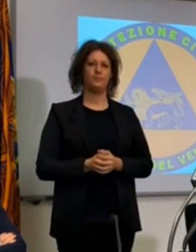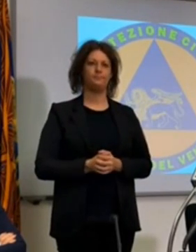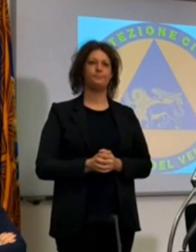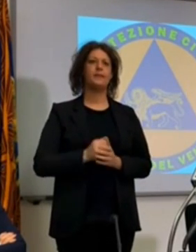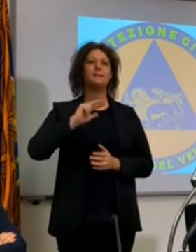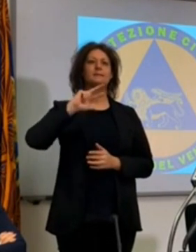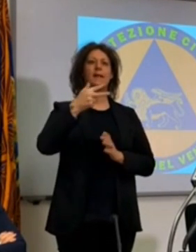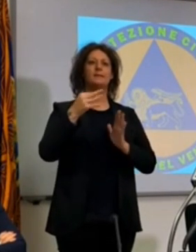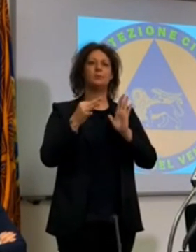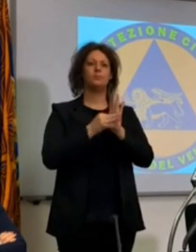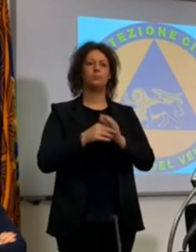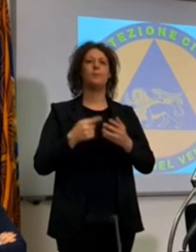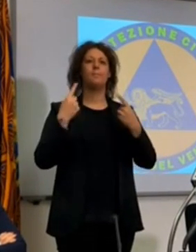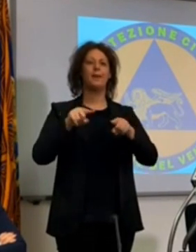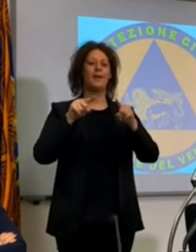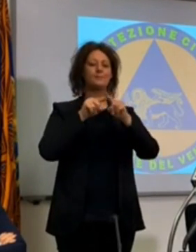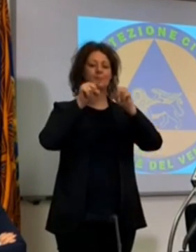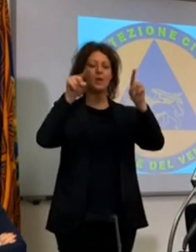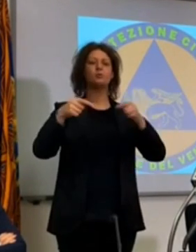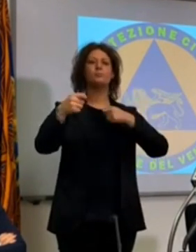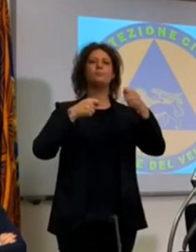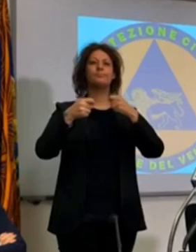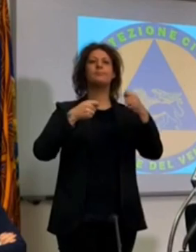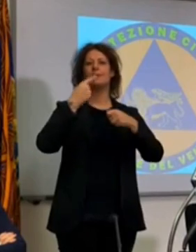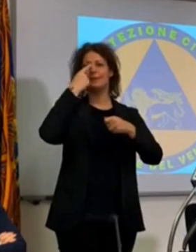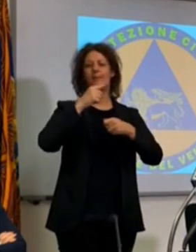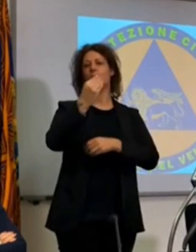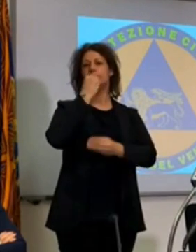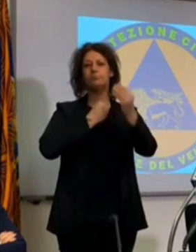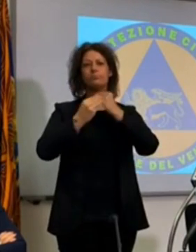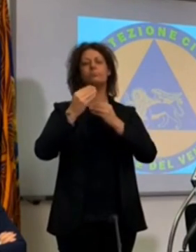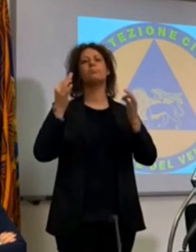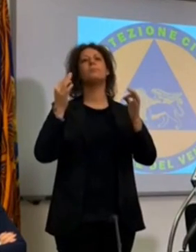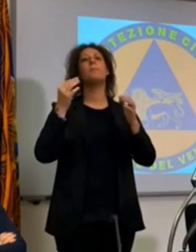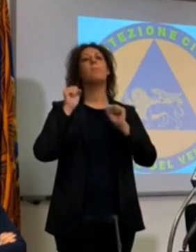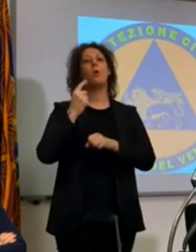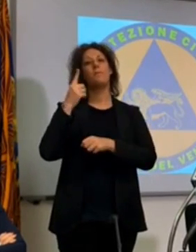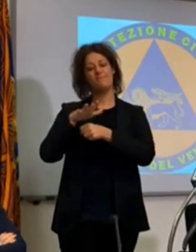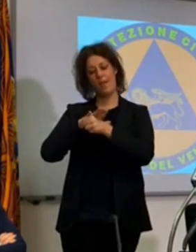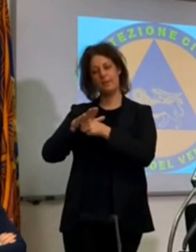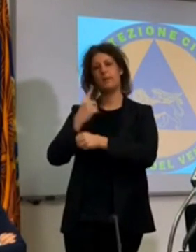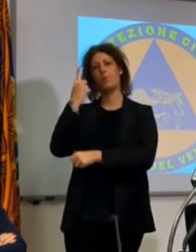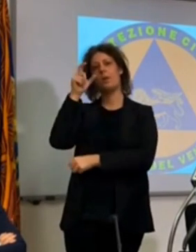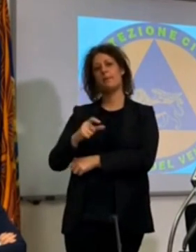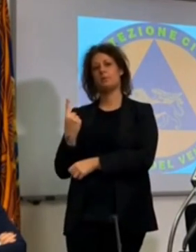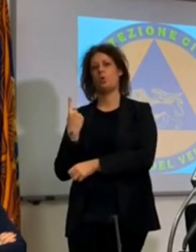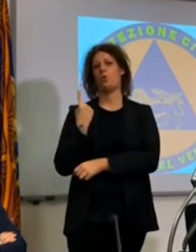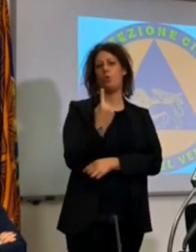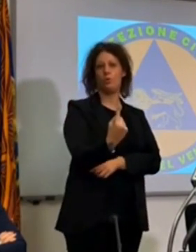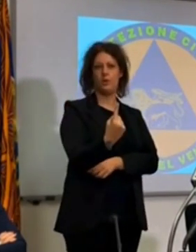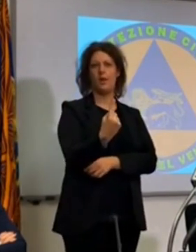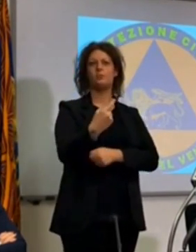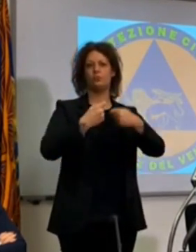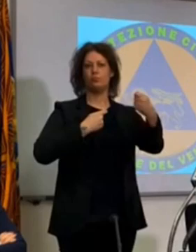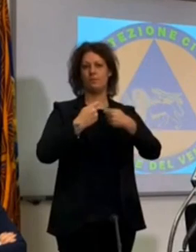agli esercizi di vendita di generi alimentari è consentito ad una persona per nucleo familiare, salva la necessità di